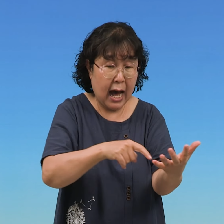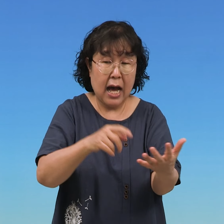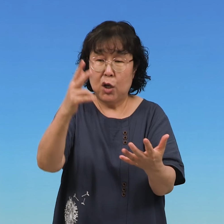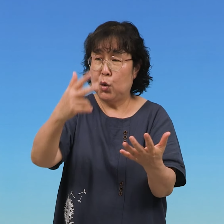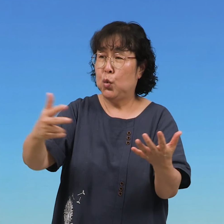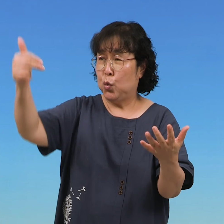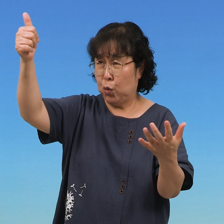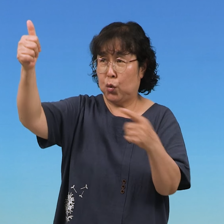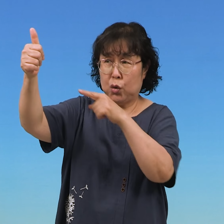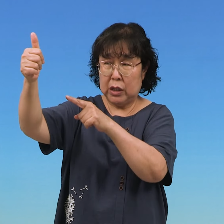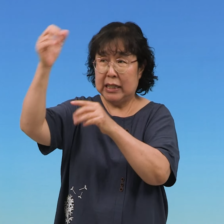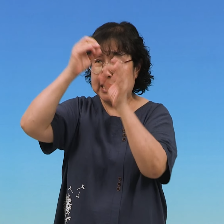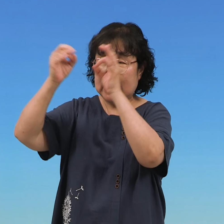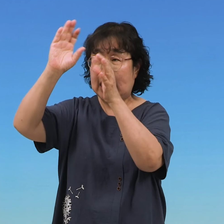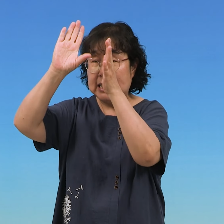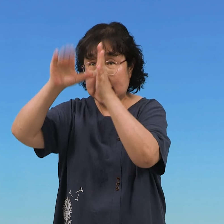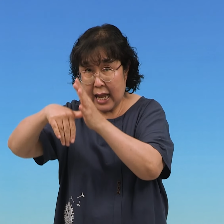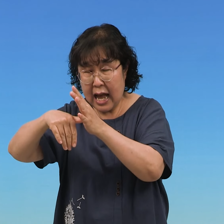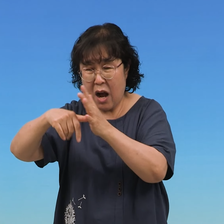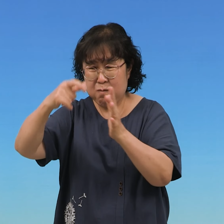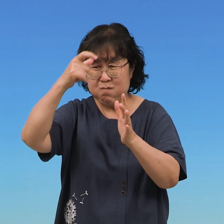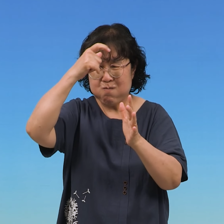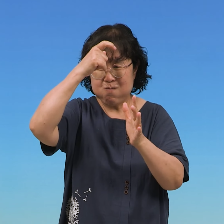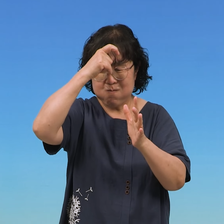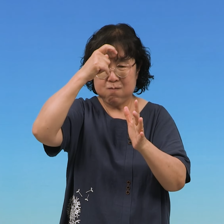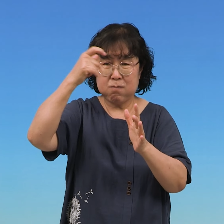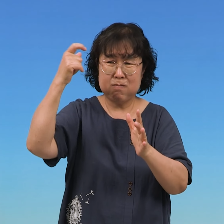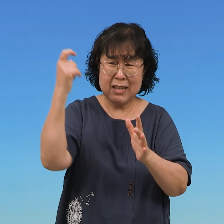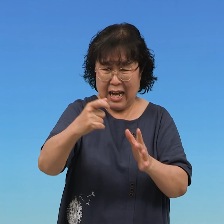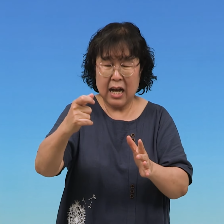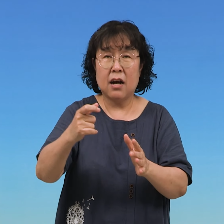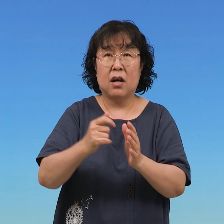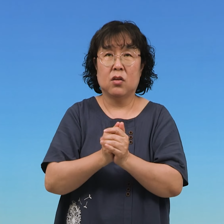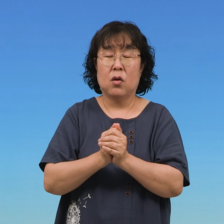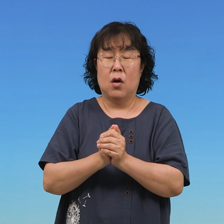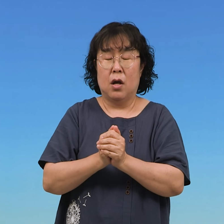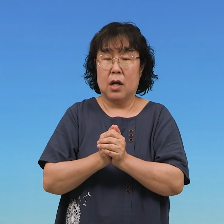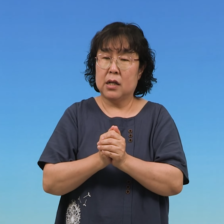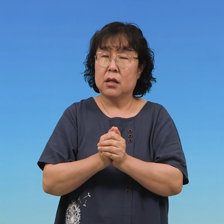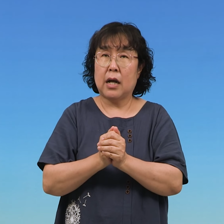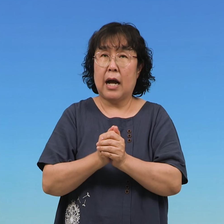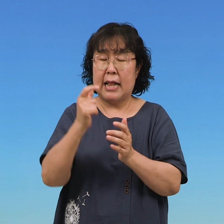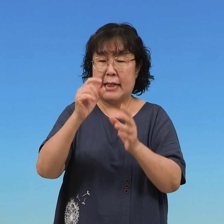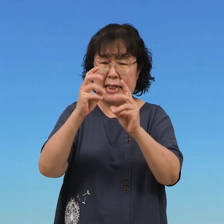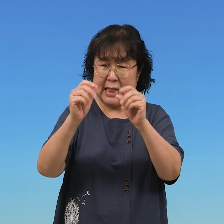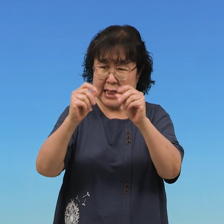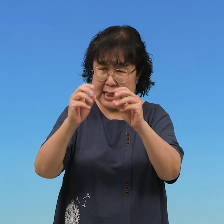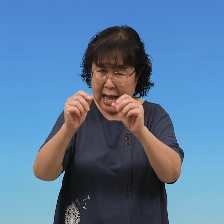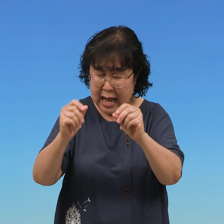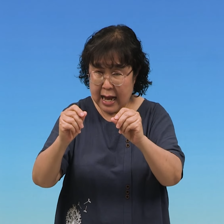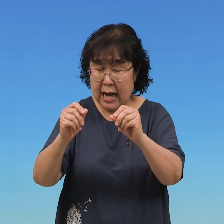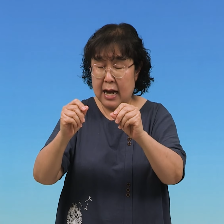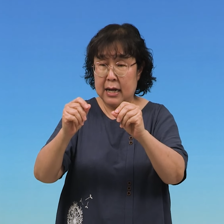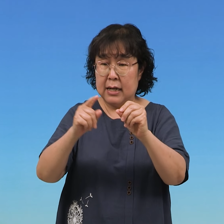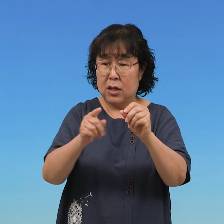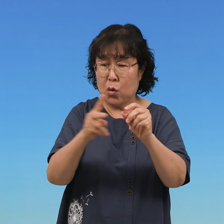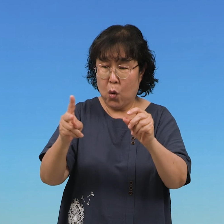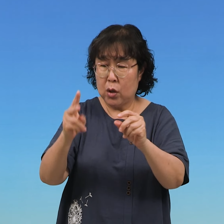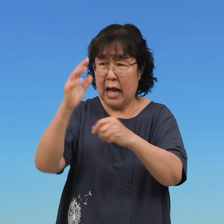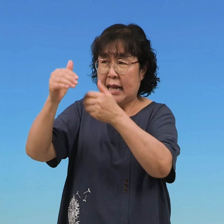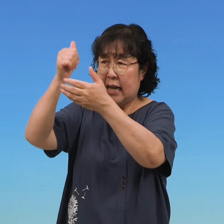갈아엎어라. 그 고집 센 거 고치는 것도 묵은 땅인데요, 갈아엎을. 여기서 말하는 묵은 땅은 우리가 하나님을